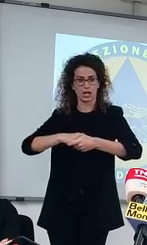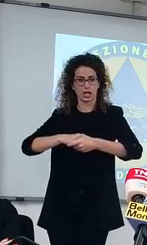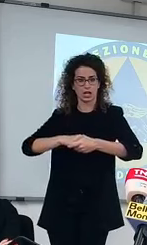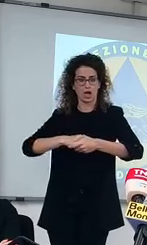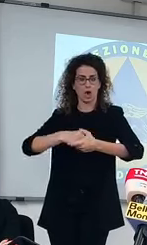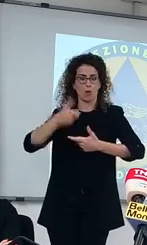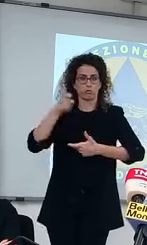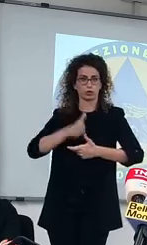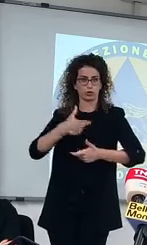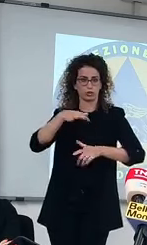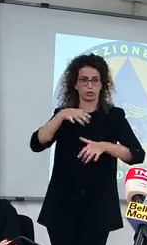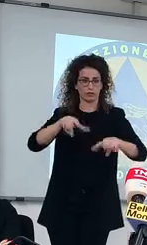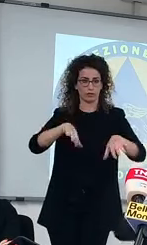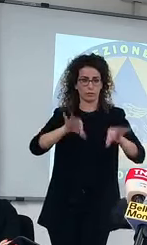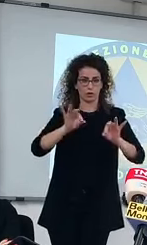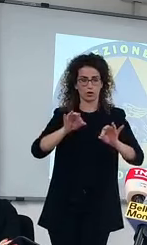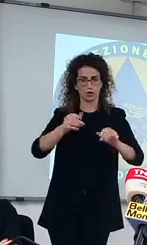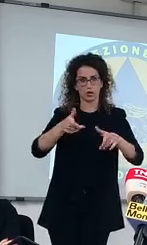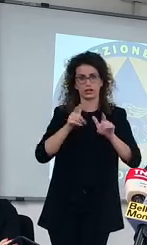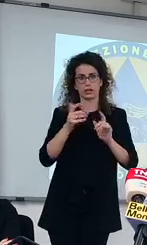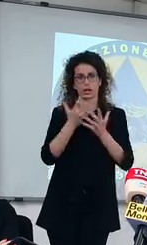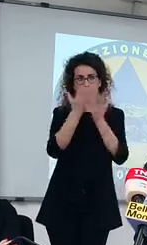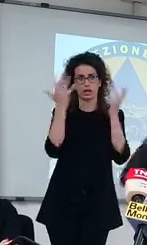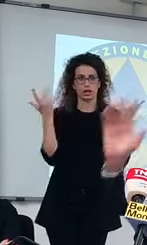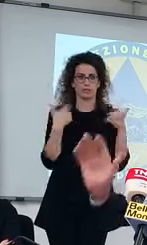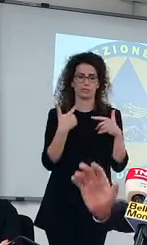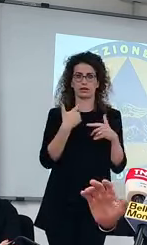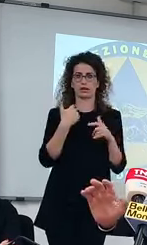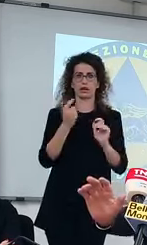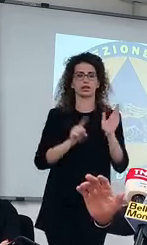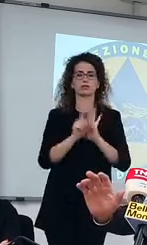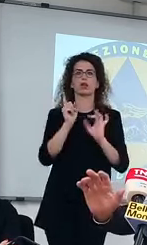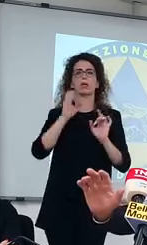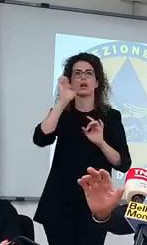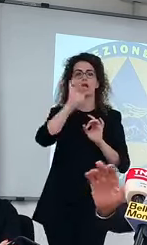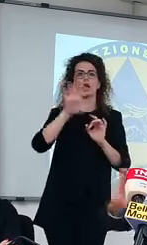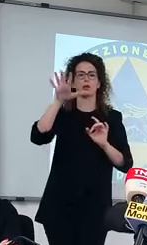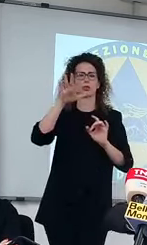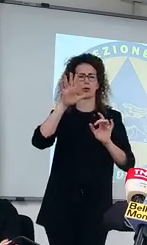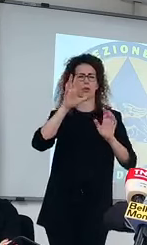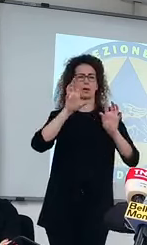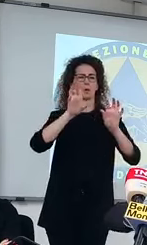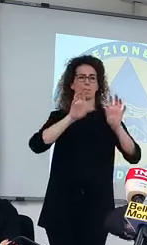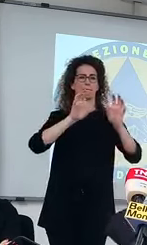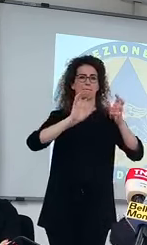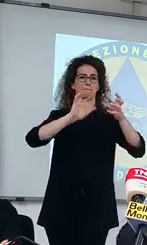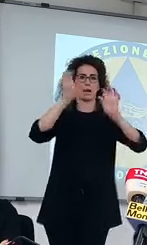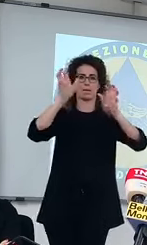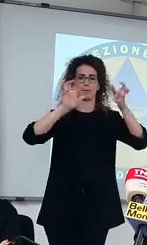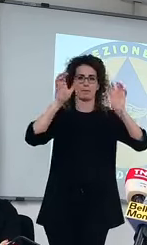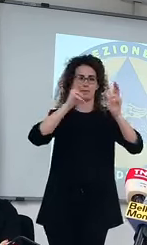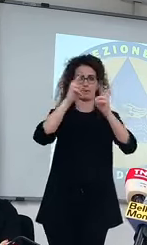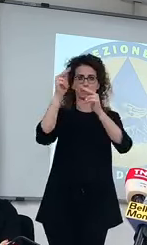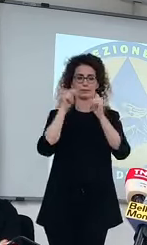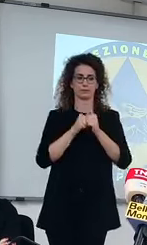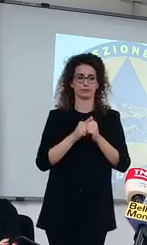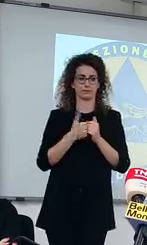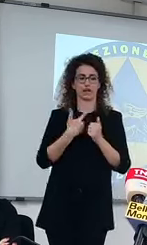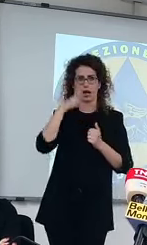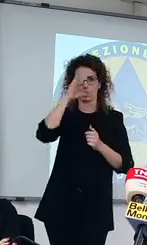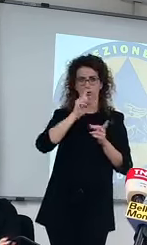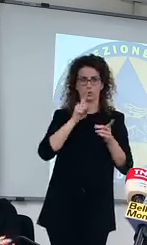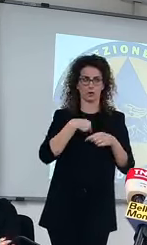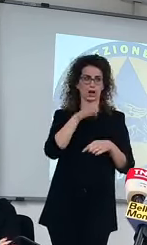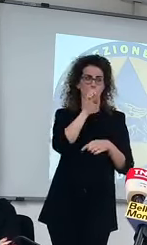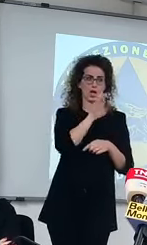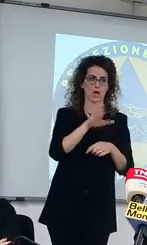di questa scelta. Comunque guardate, ne viene fuori un'Europa che è un mosaico, cioè l'Europa, allora abbiamo capito che l'Europa monetaria